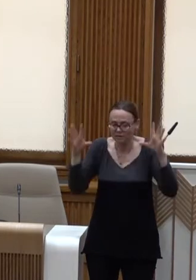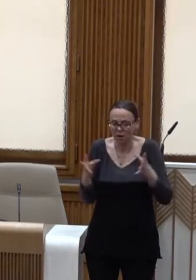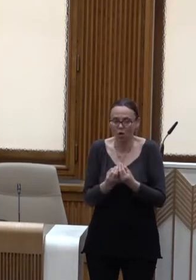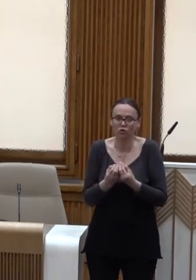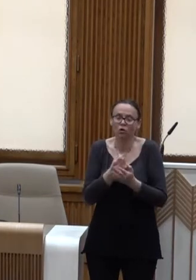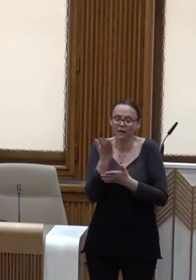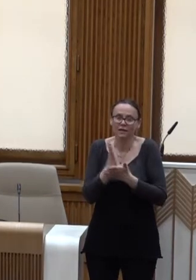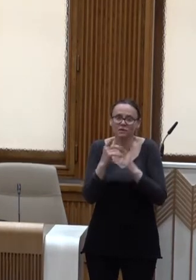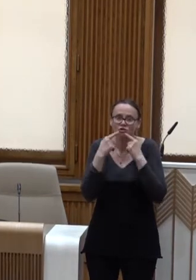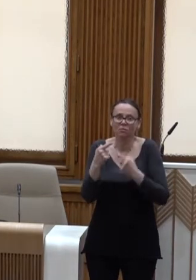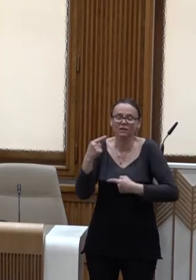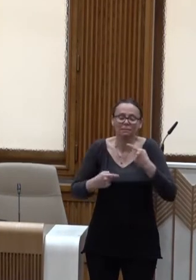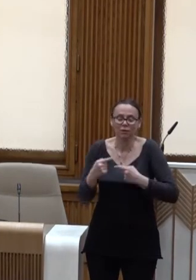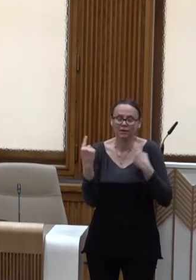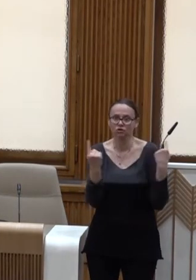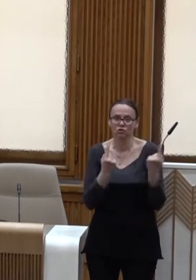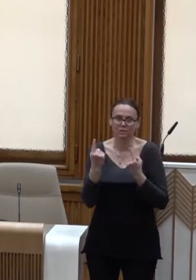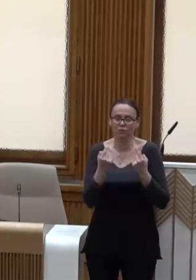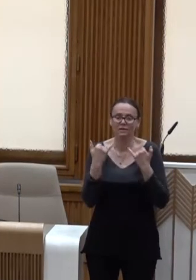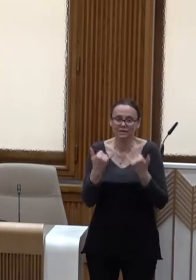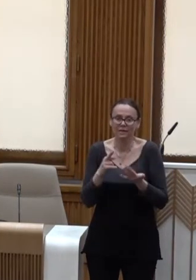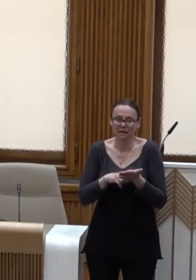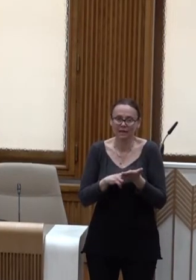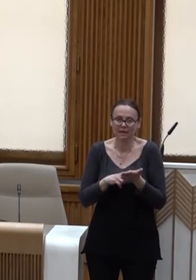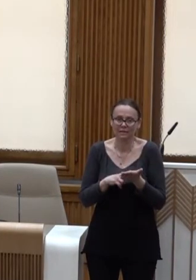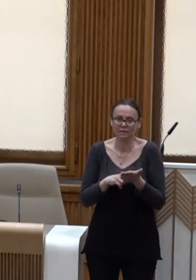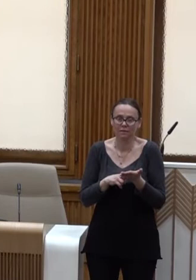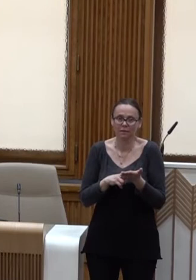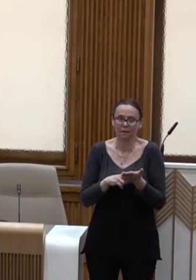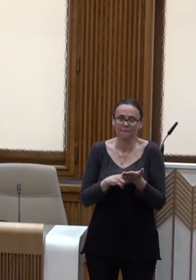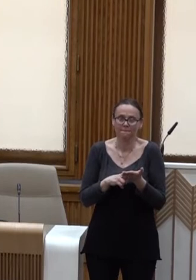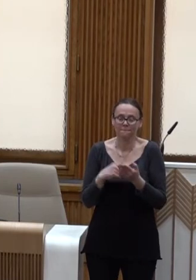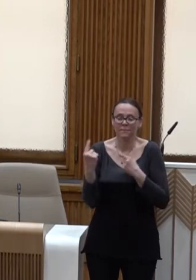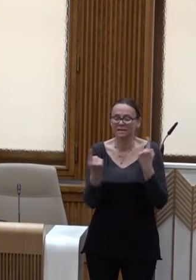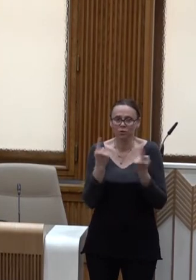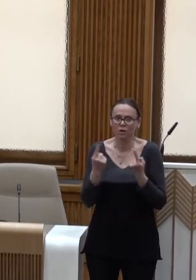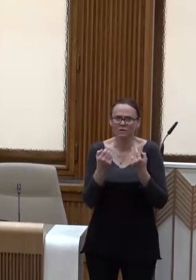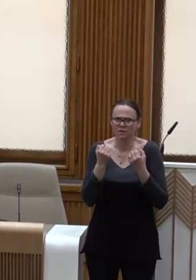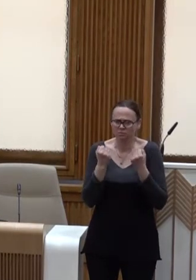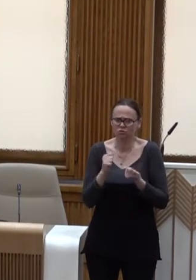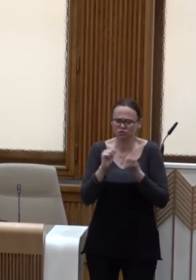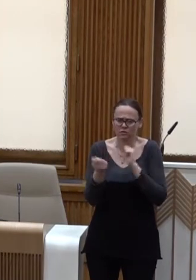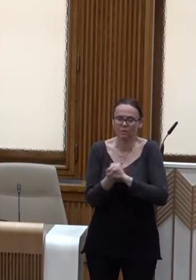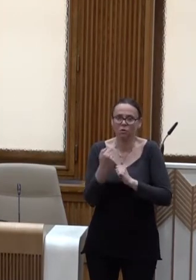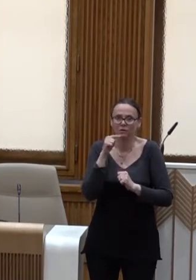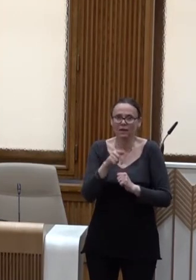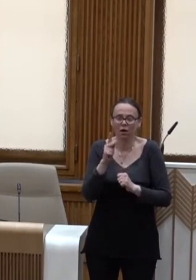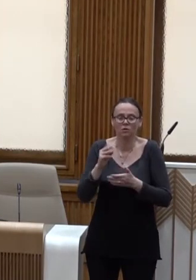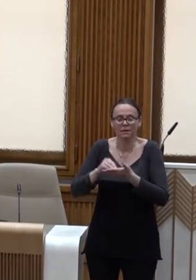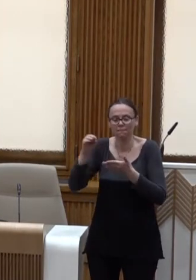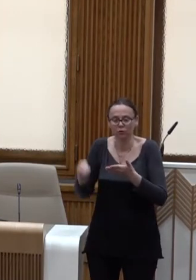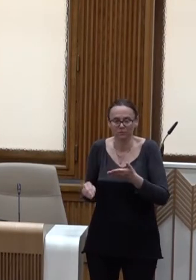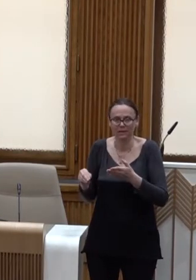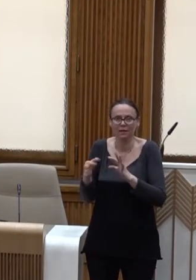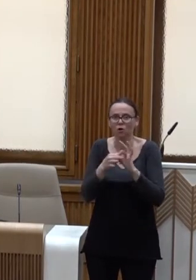nekaj ste že povedali, politično situacijo, zdaj res je nek situacija se precej spremenila od tega, pravzaprav, ko ste vi podpisali